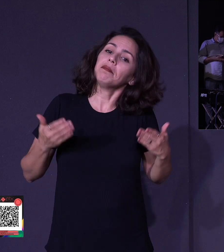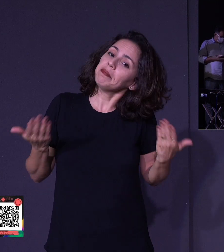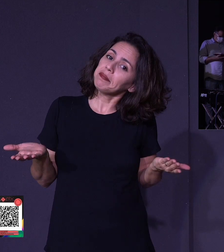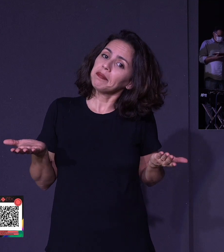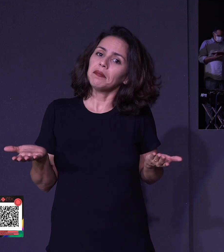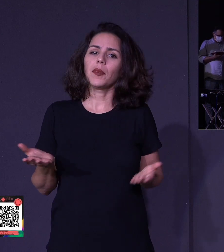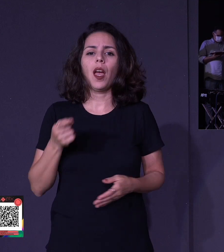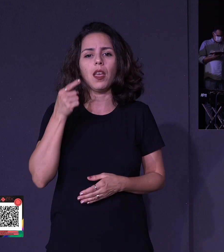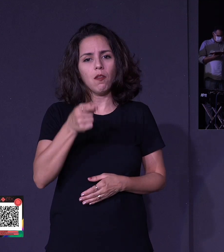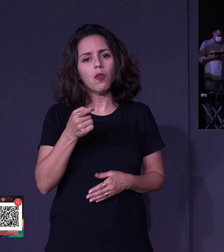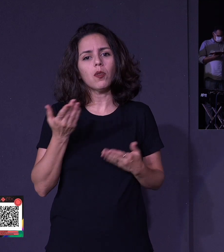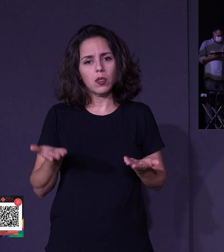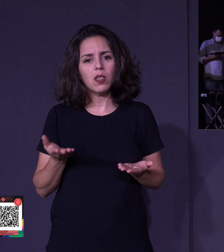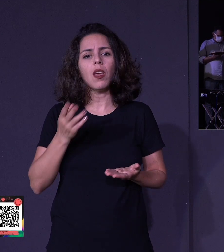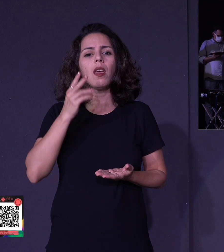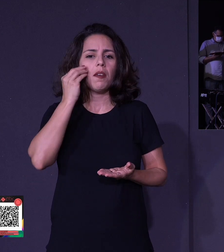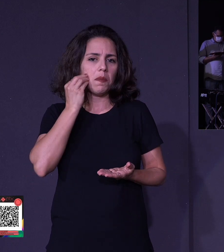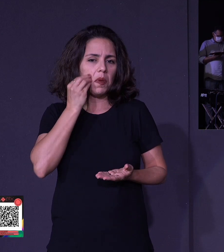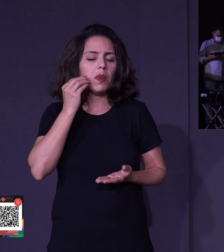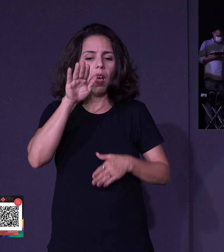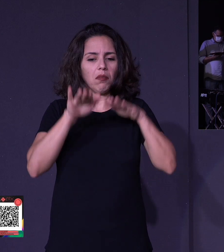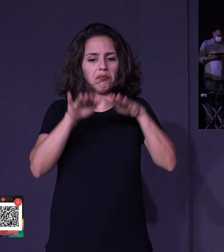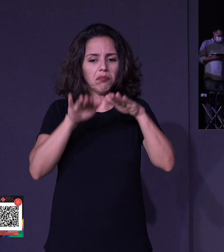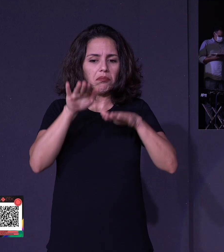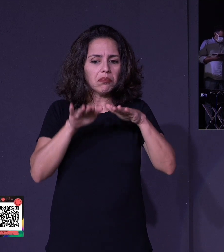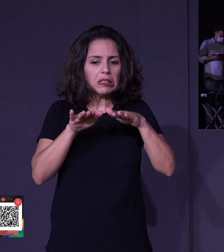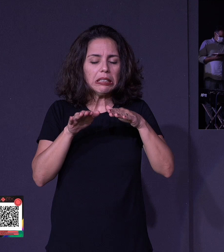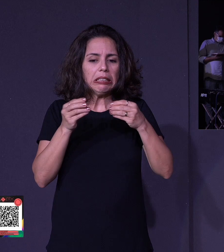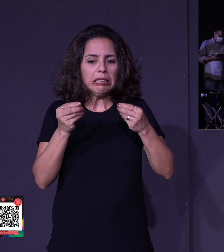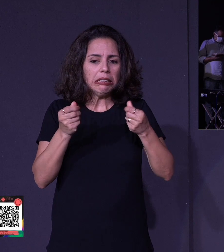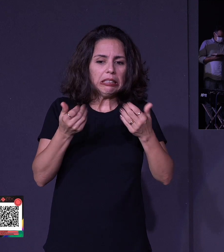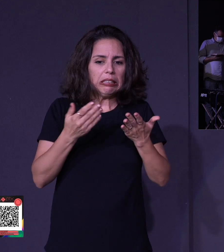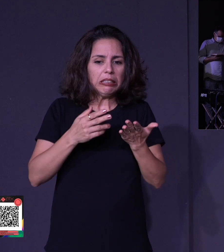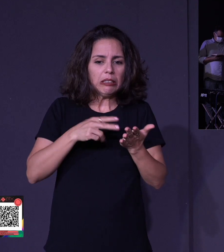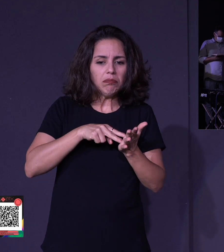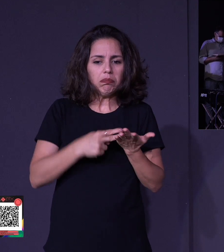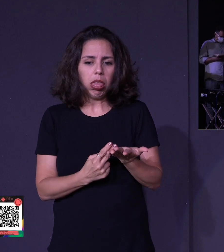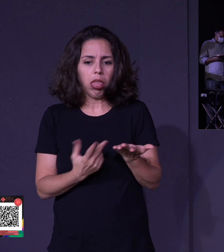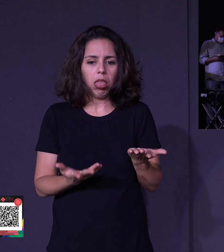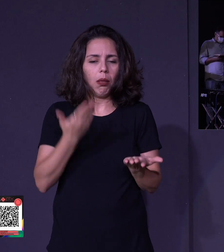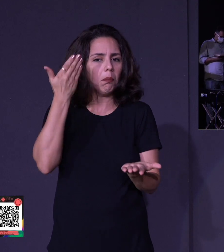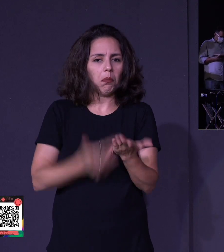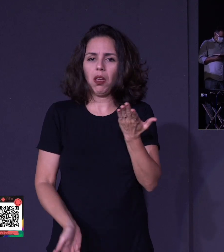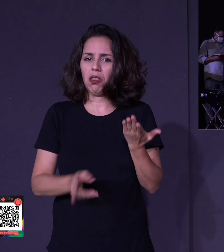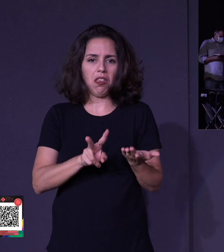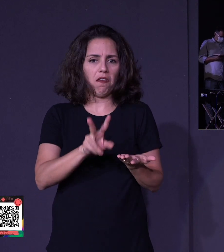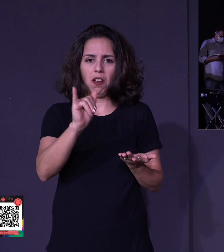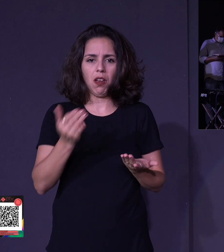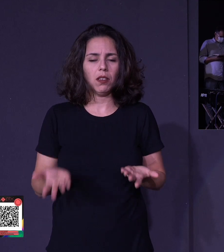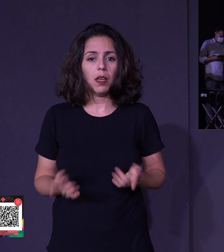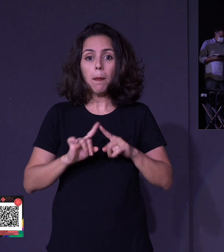a inconstância dos inexperientes os matará, e a falsa segurança dos tolos os destruirá. Mas quem me